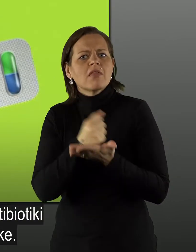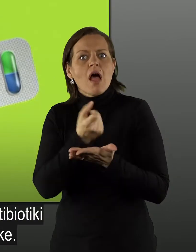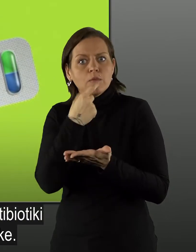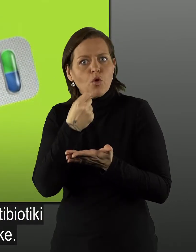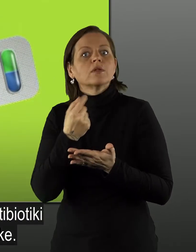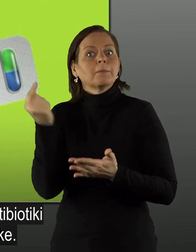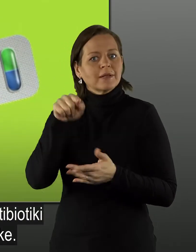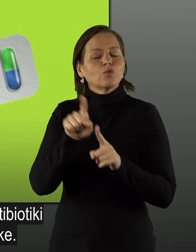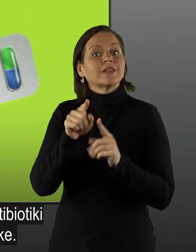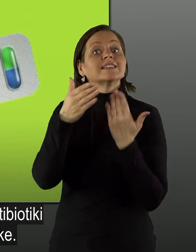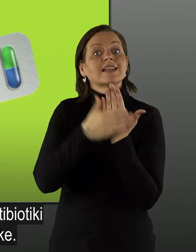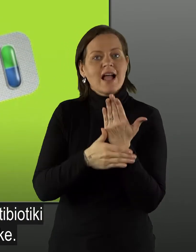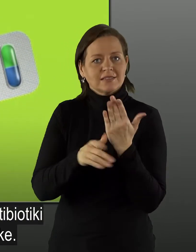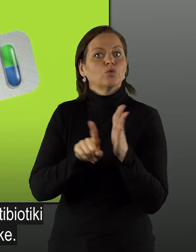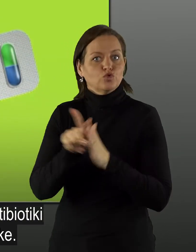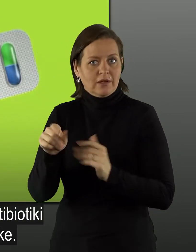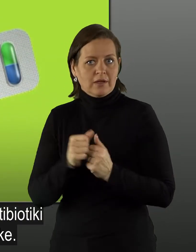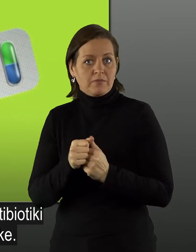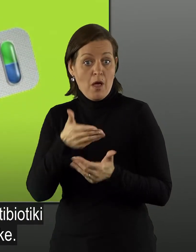imajo antibiotiki stranske učinke.